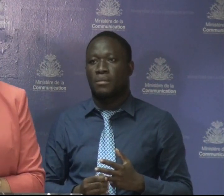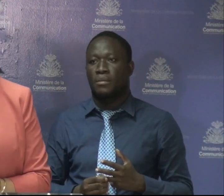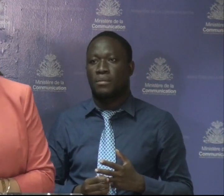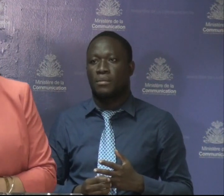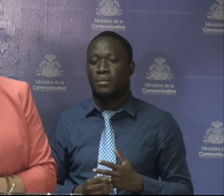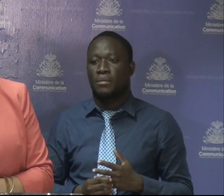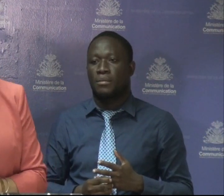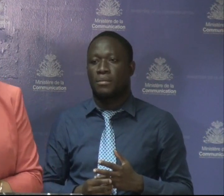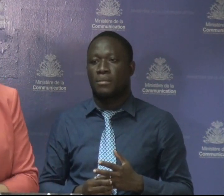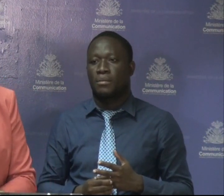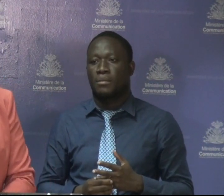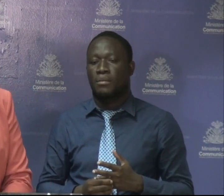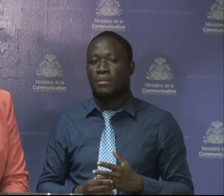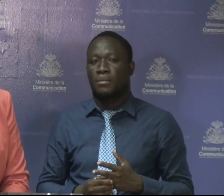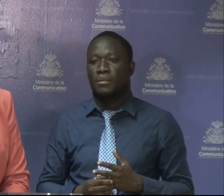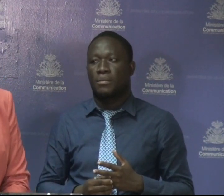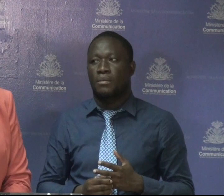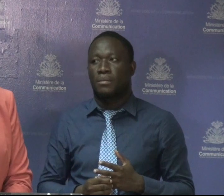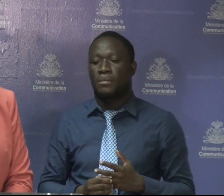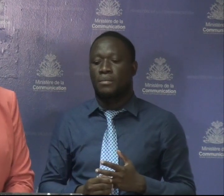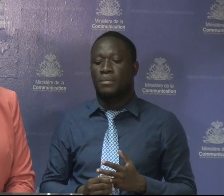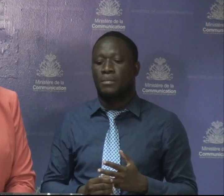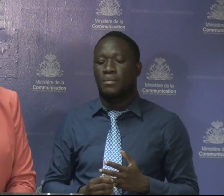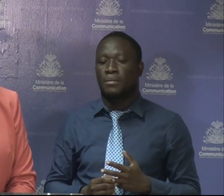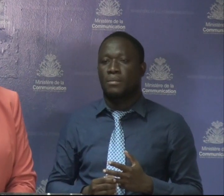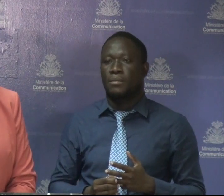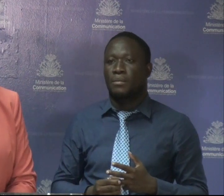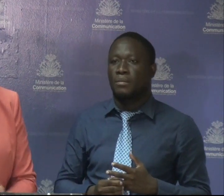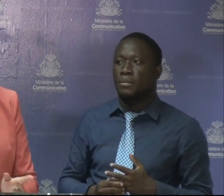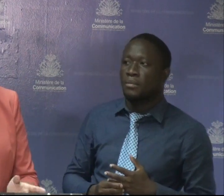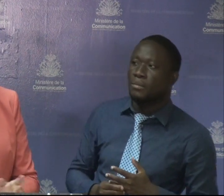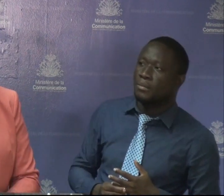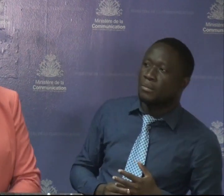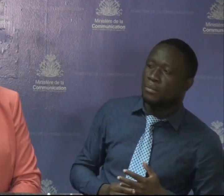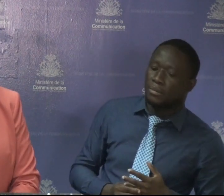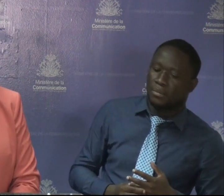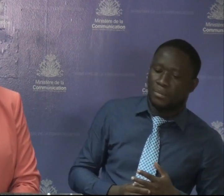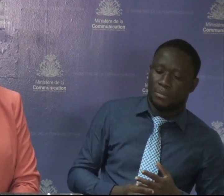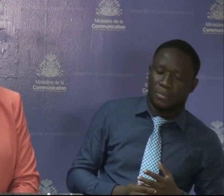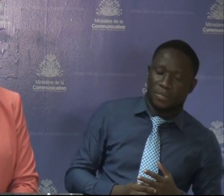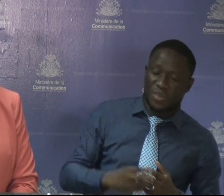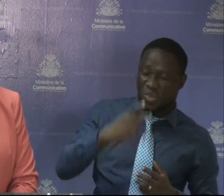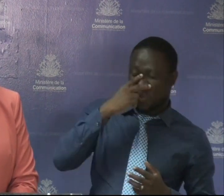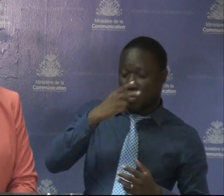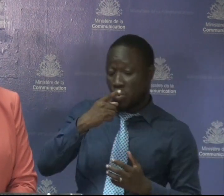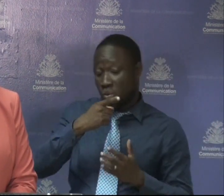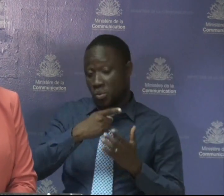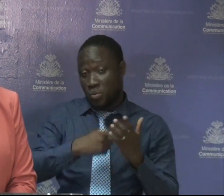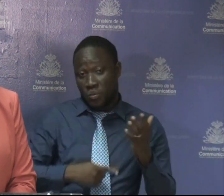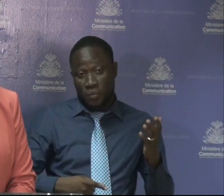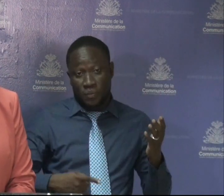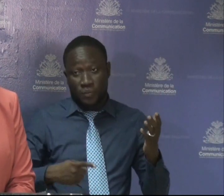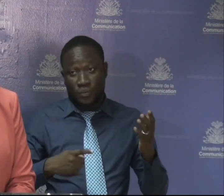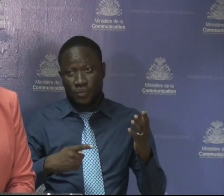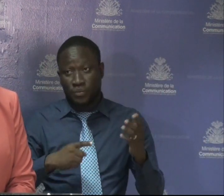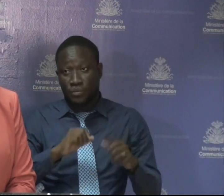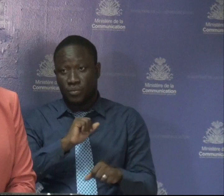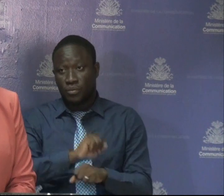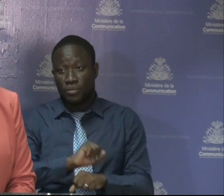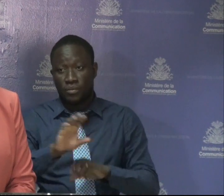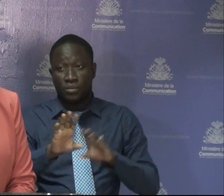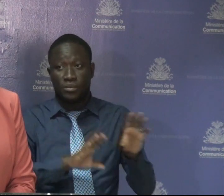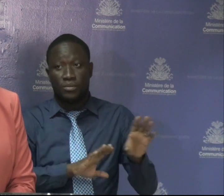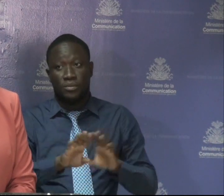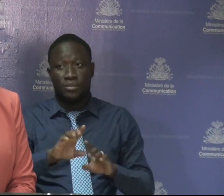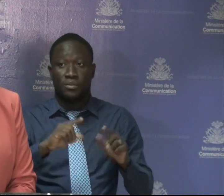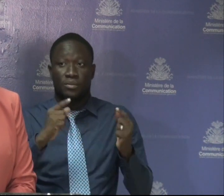Ah, ok. Les chambres d'hôtel. Les chambres d'hôtel aujourd'hui, bon, nous, ouais, qui investissent, qui a fait au